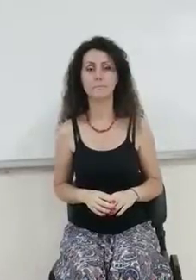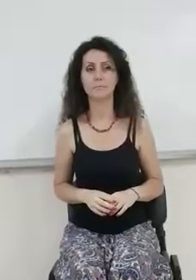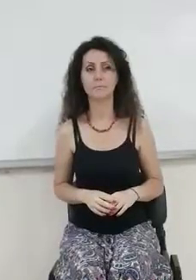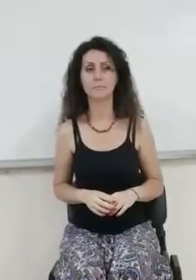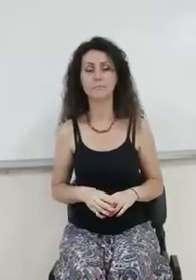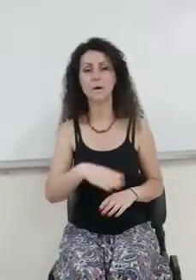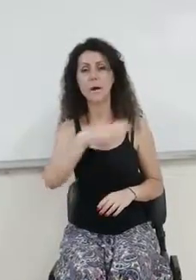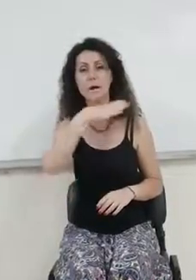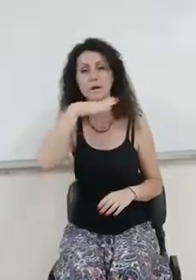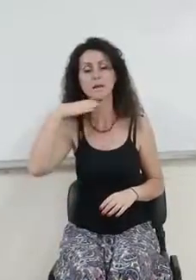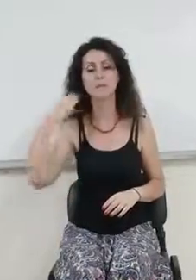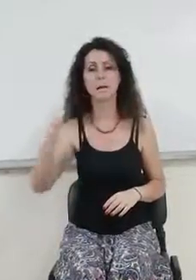Kasap,